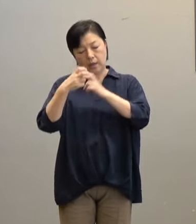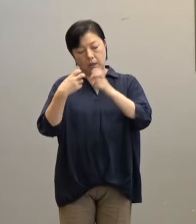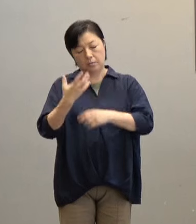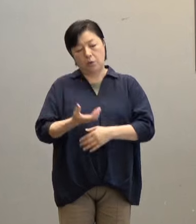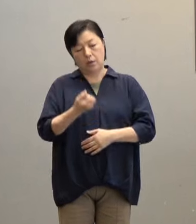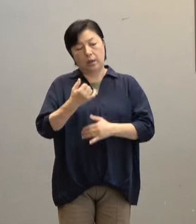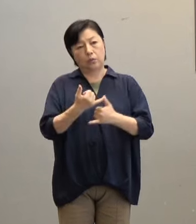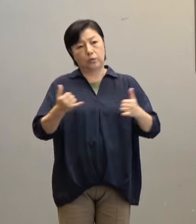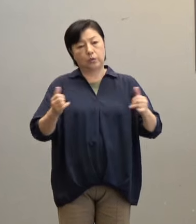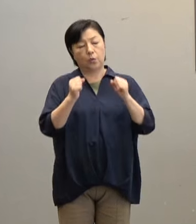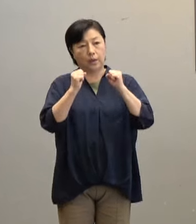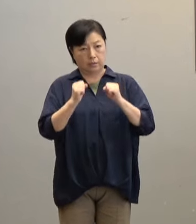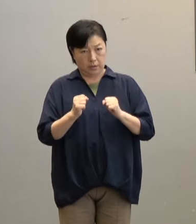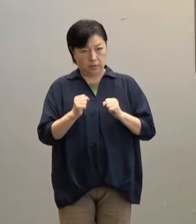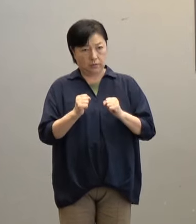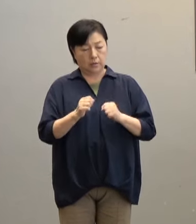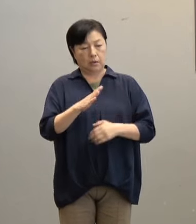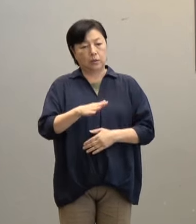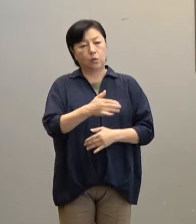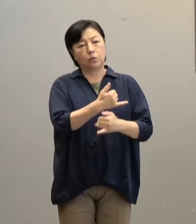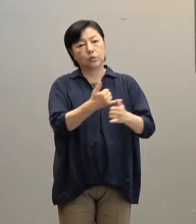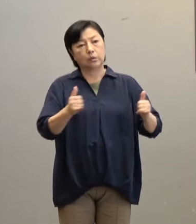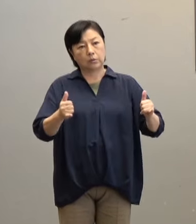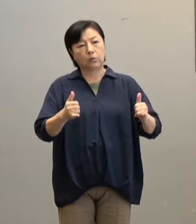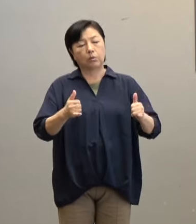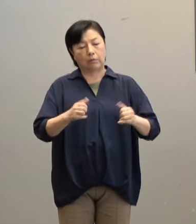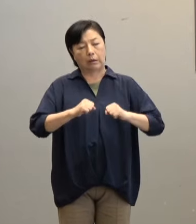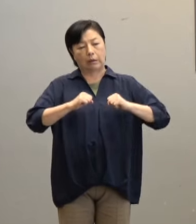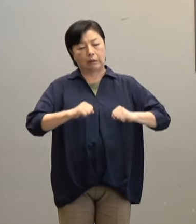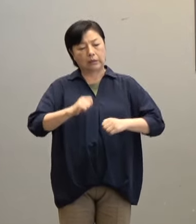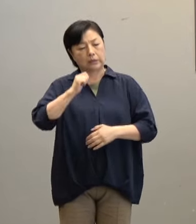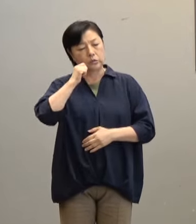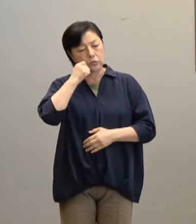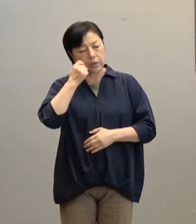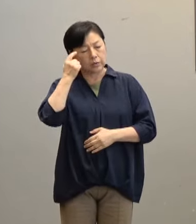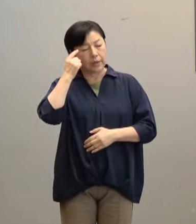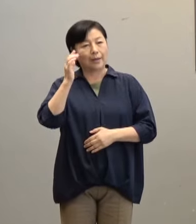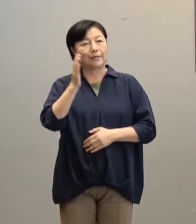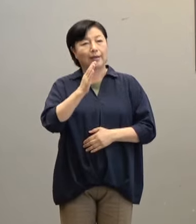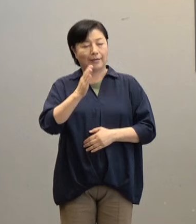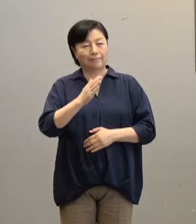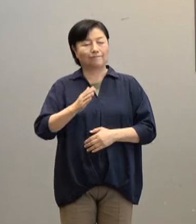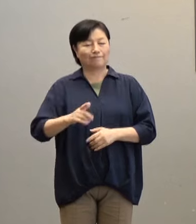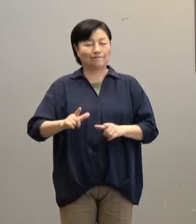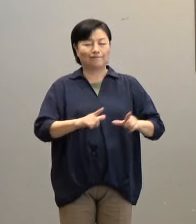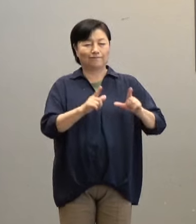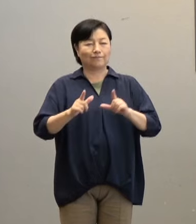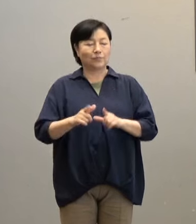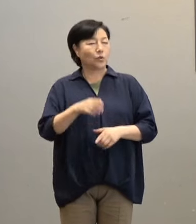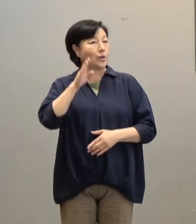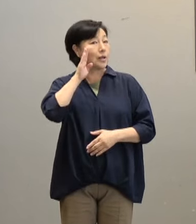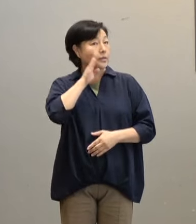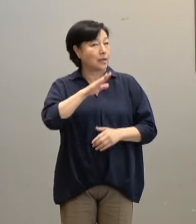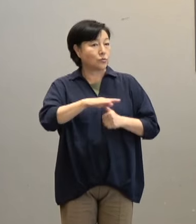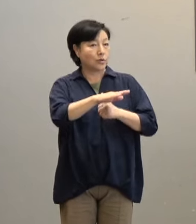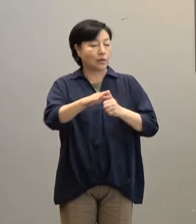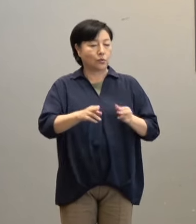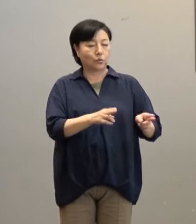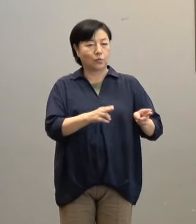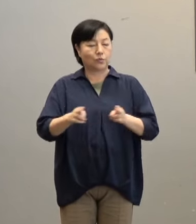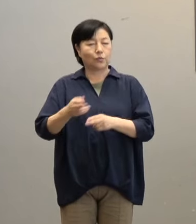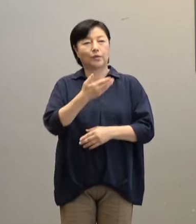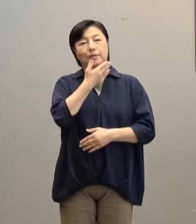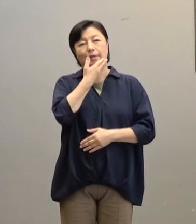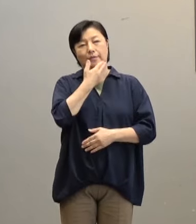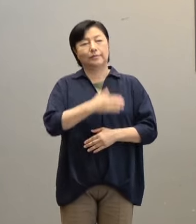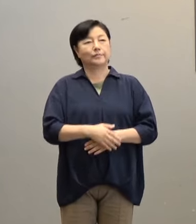方々が存在をしており、こうした方々が生きづらさを感じることなく暮らしやすい環境を整えていくことは重要だというふうに考えています